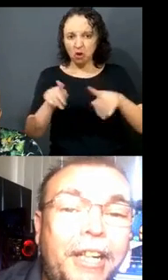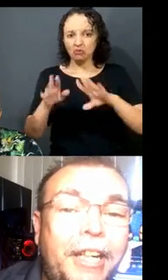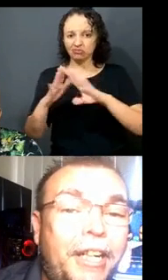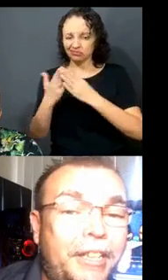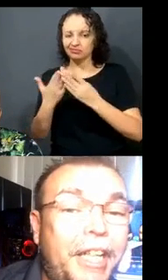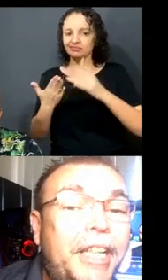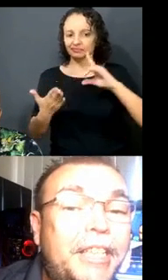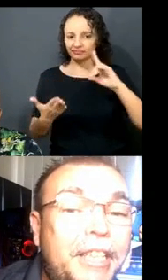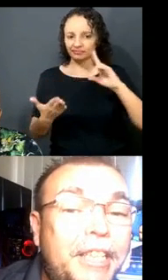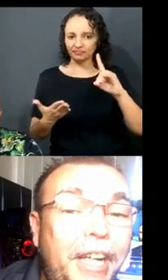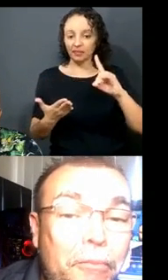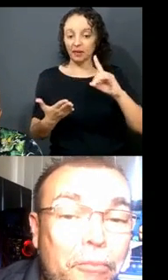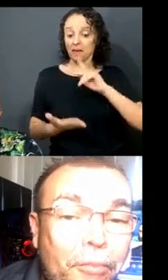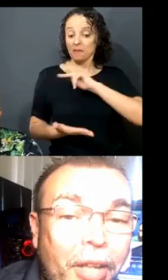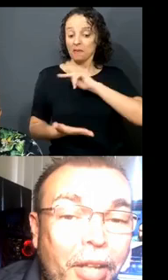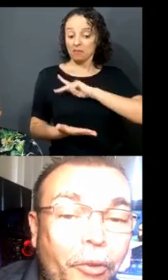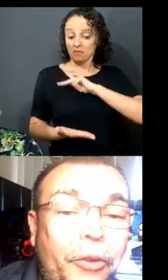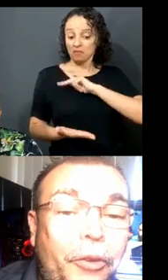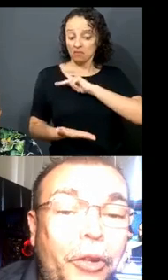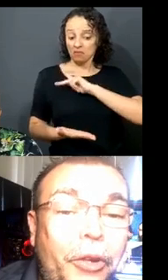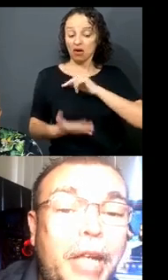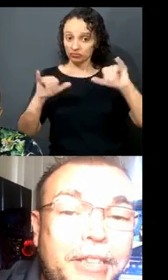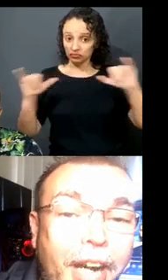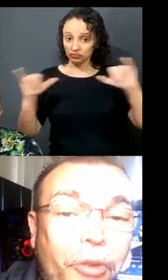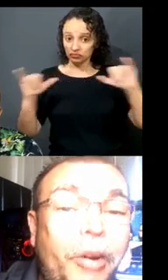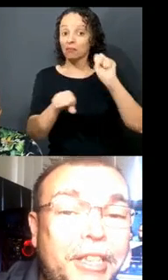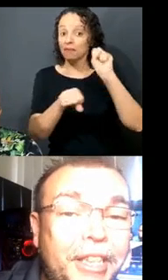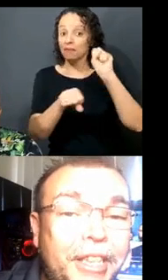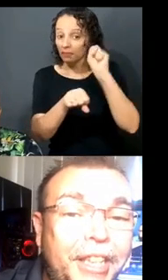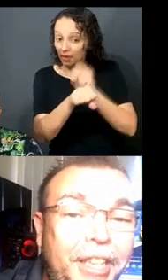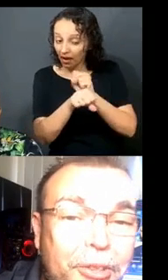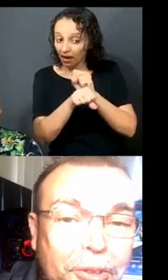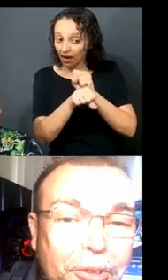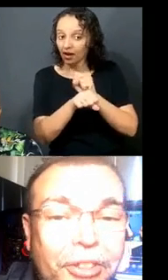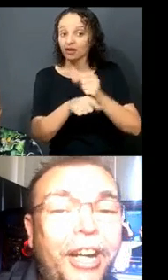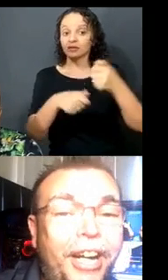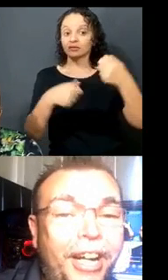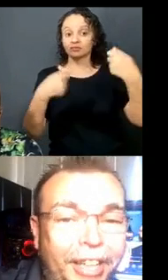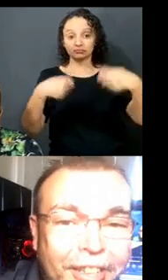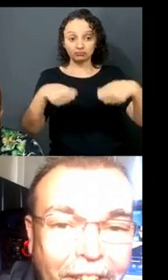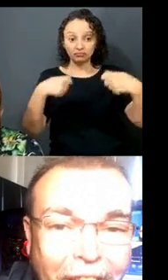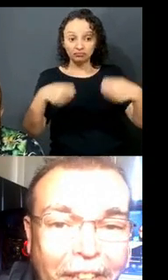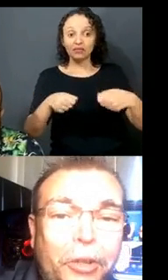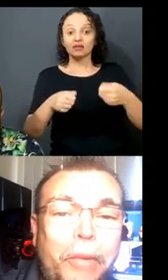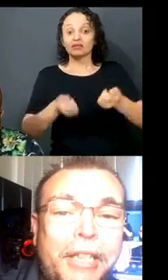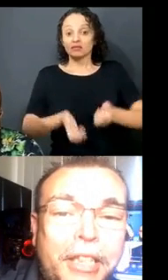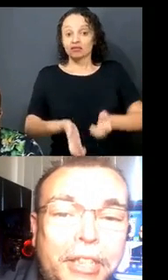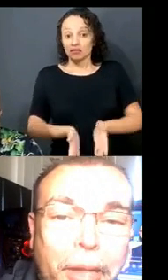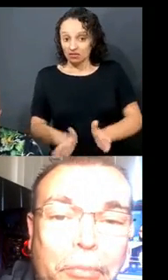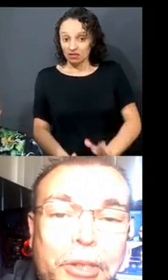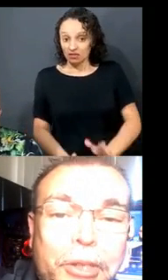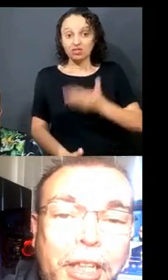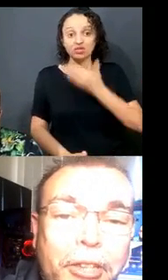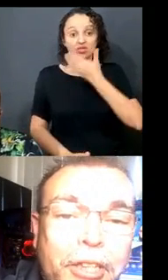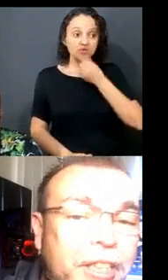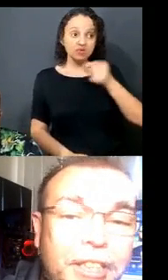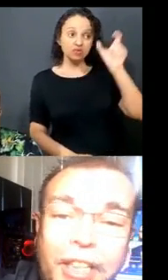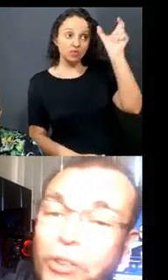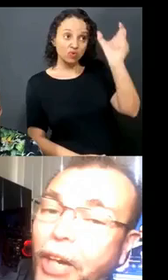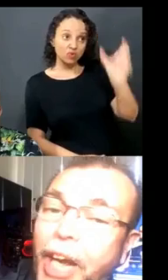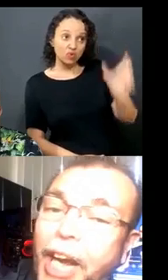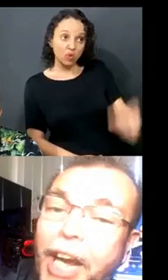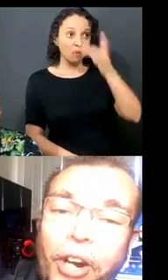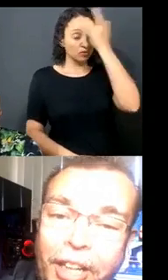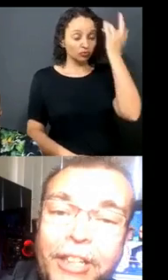Paulo teve que falar assim, gente, peraí, tem que nascer o filho da perdição, o anticristo. Então ele